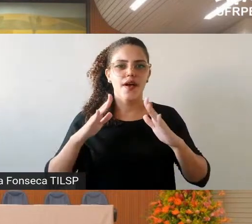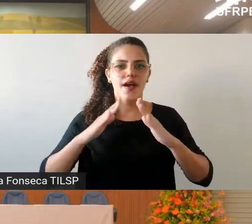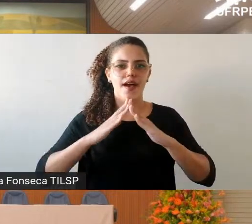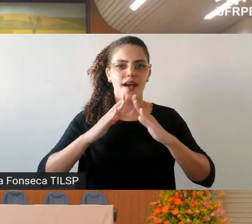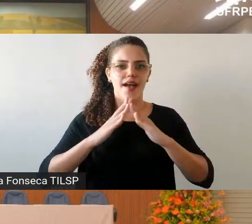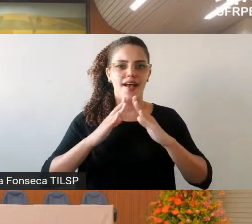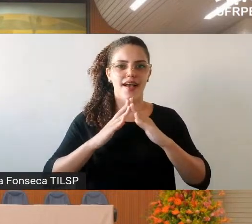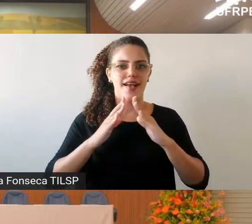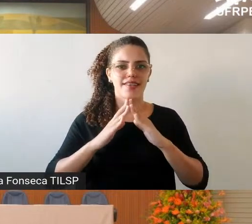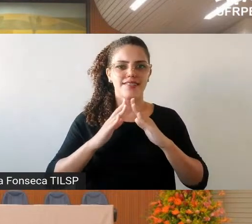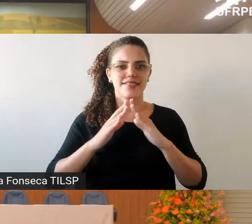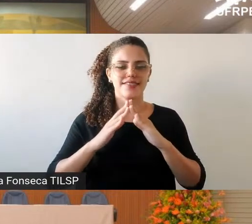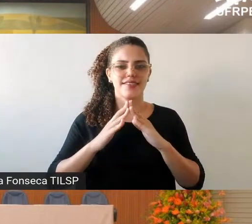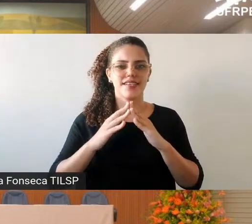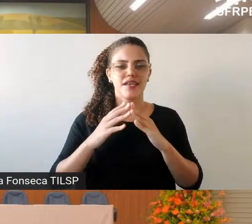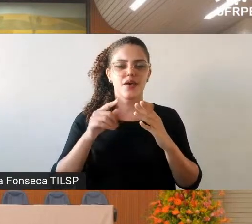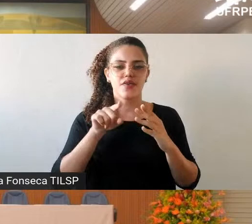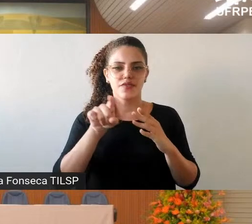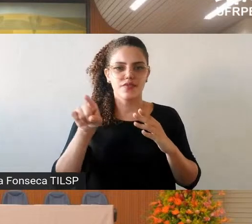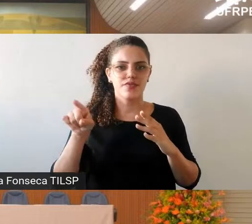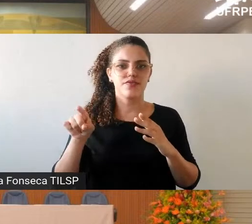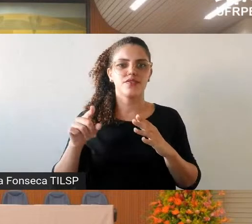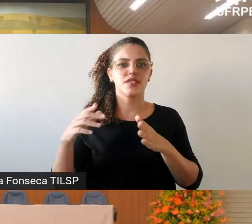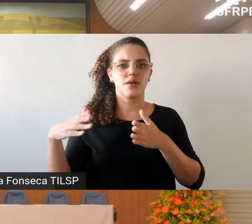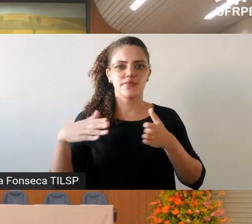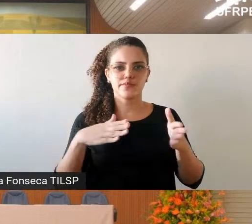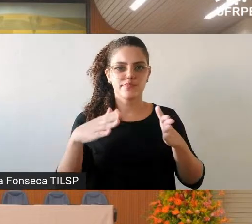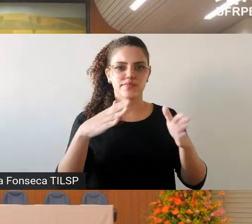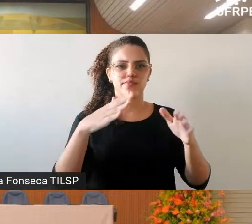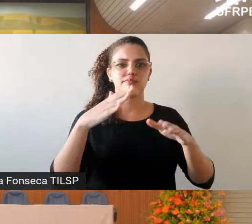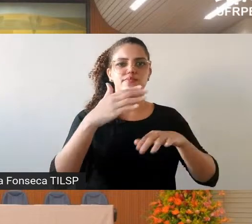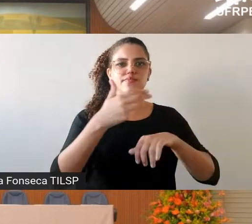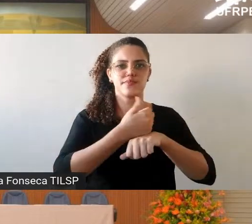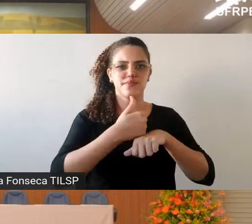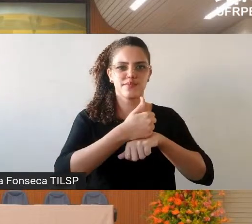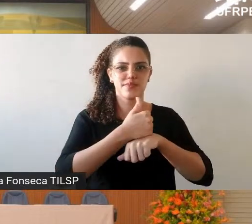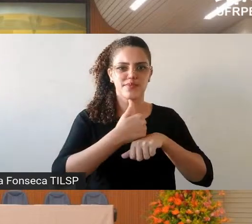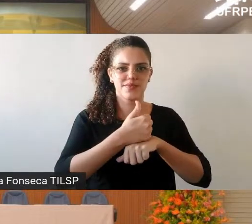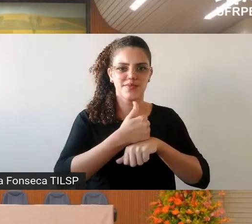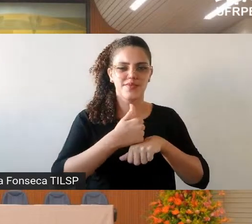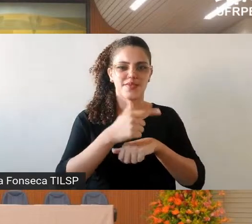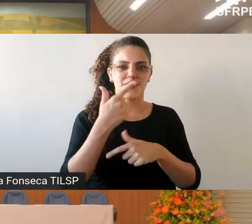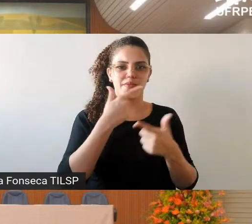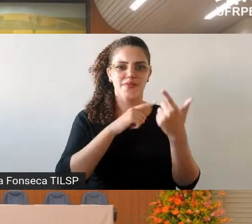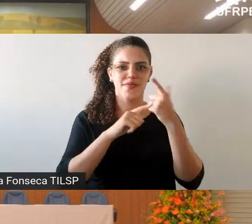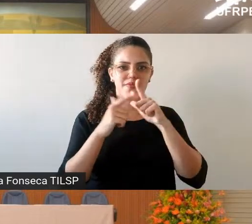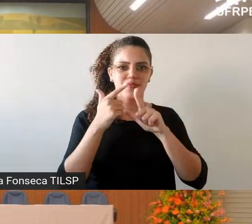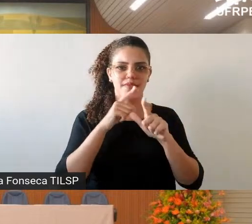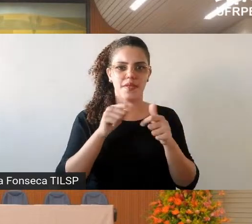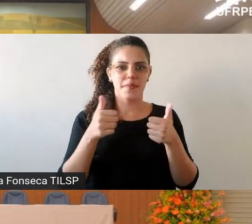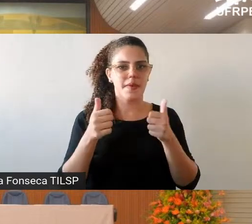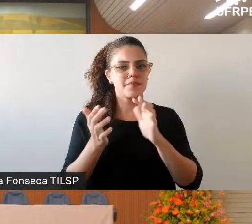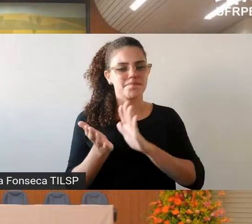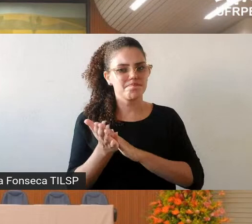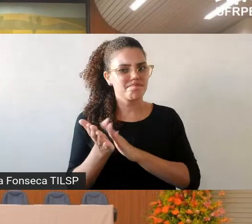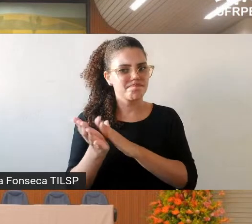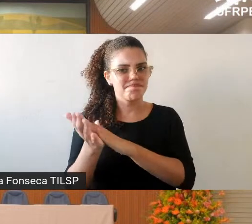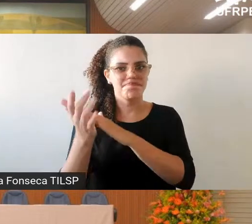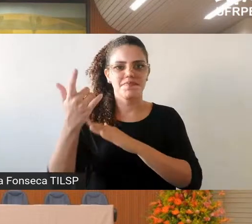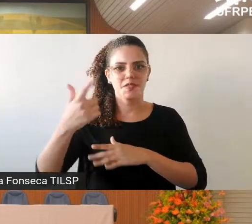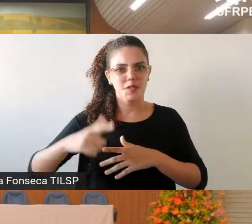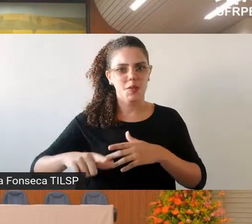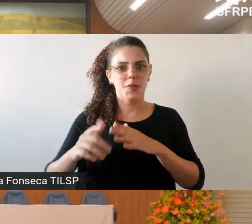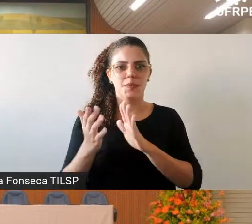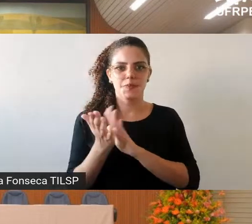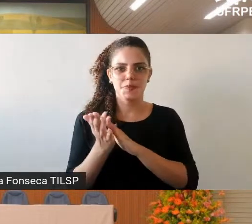para conseguir trilhar todo esse cenário profissional. Parabéns. Parabéns mais uma vez. O que a